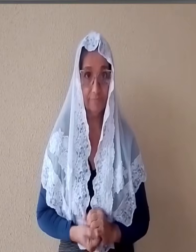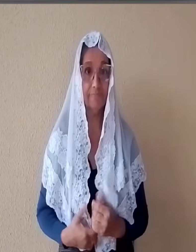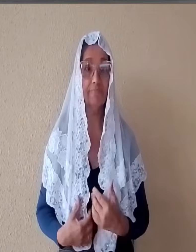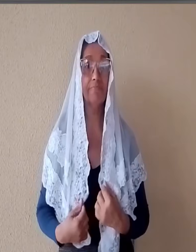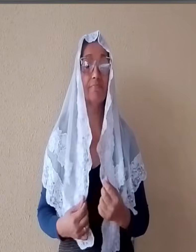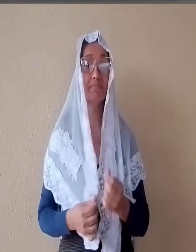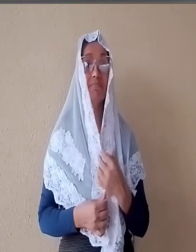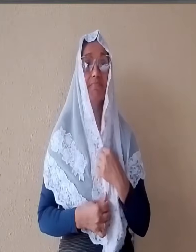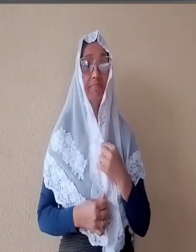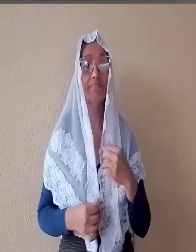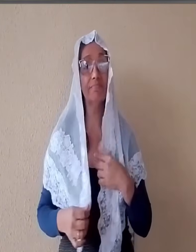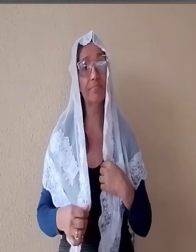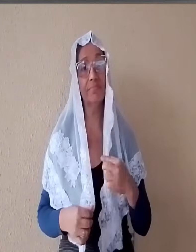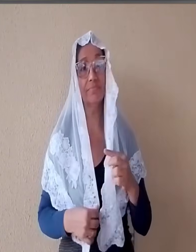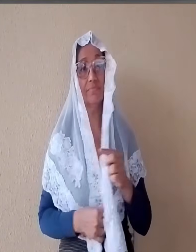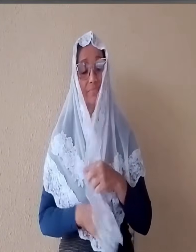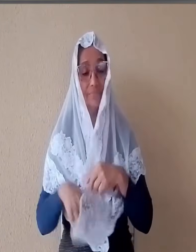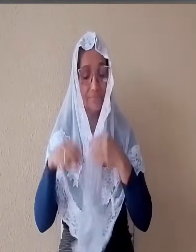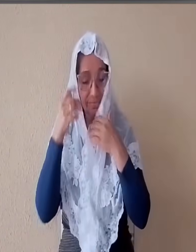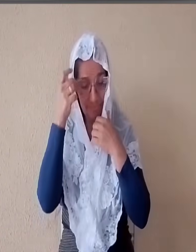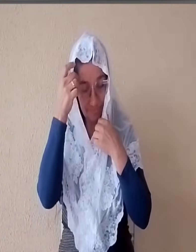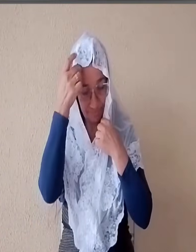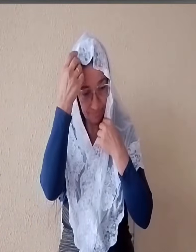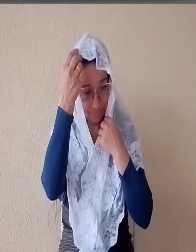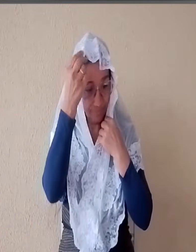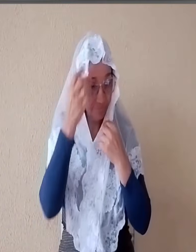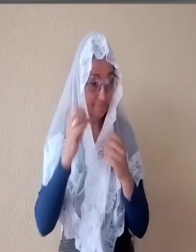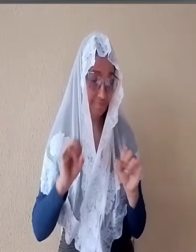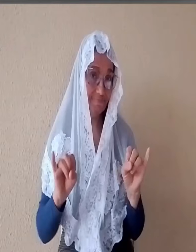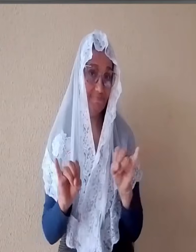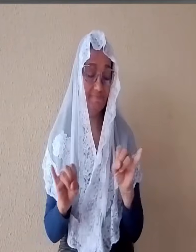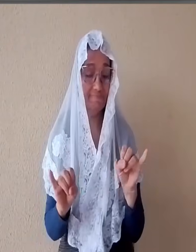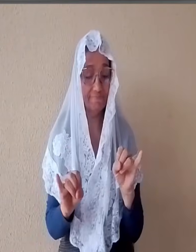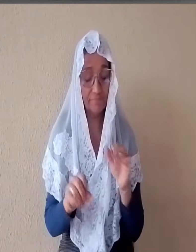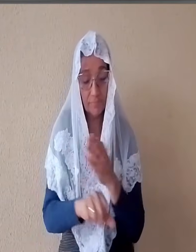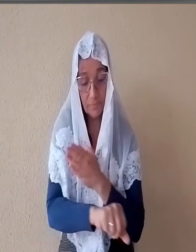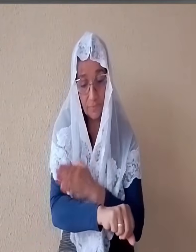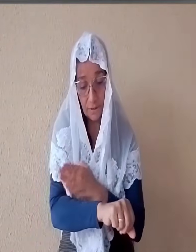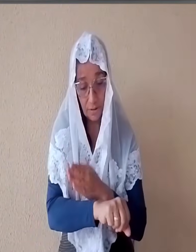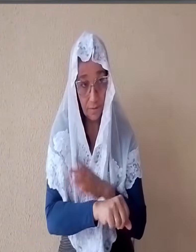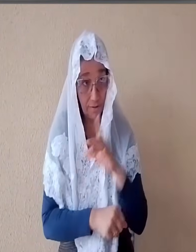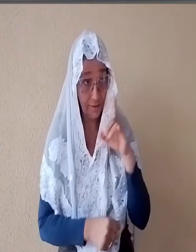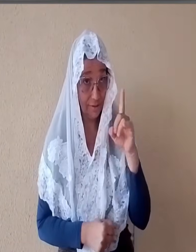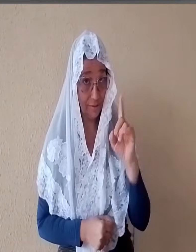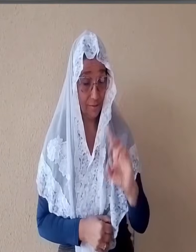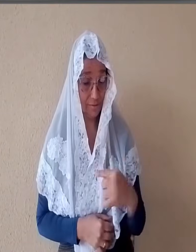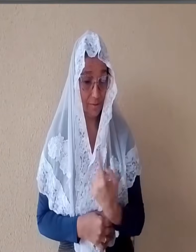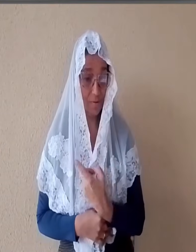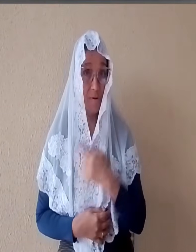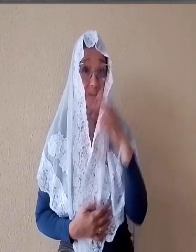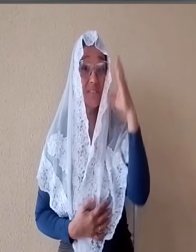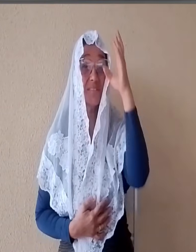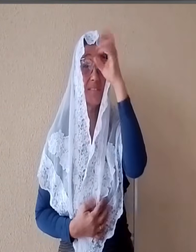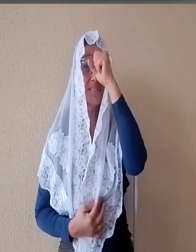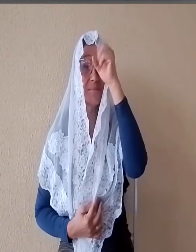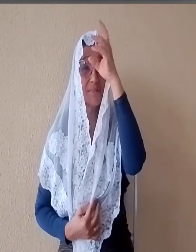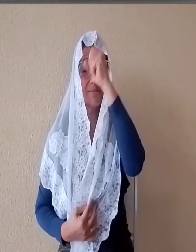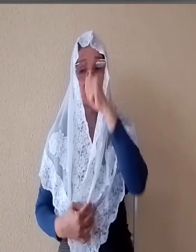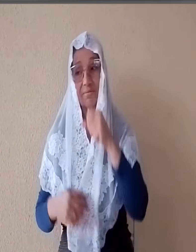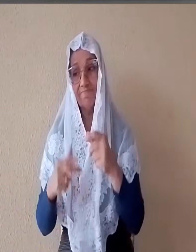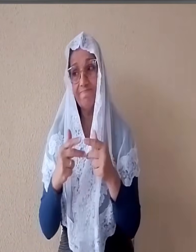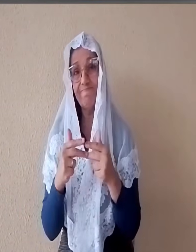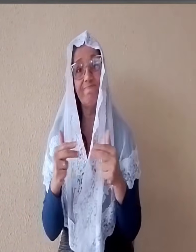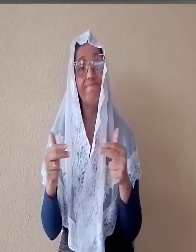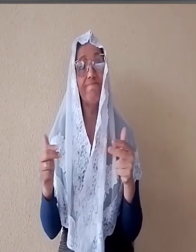as irmãs e aquele que é do ministério. Irmãos, o que acontece? Todas as vezes que nós for buscar o